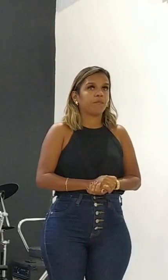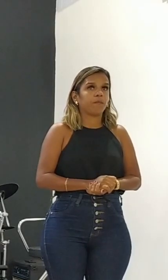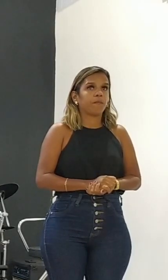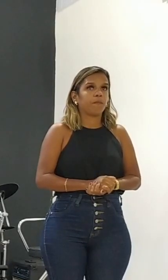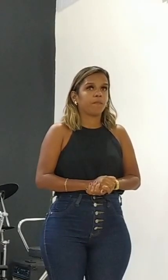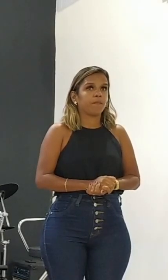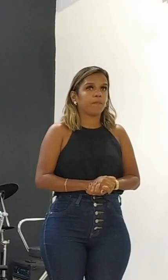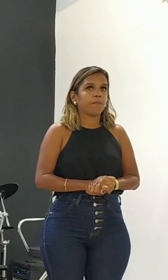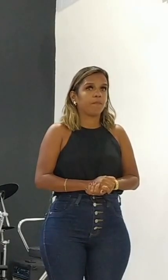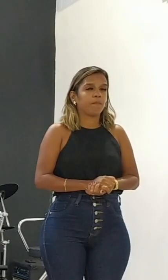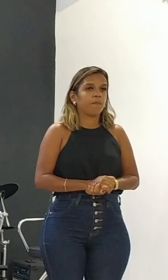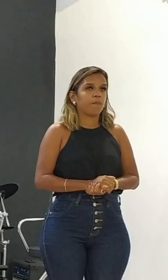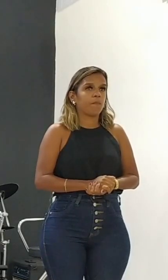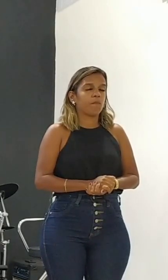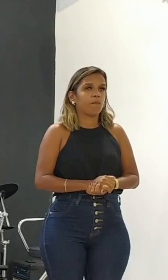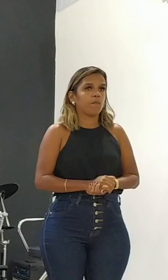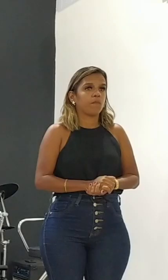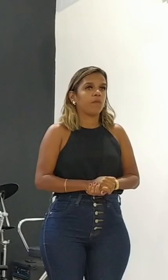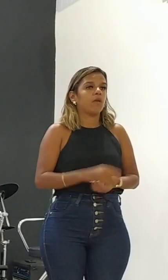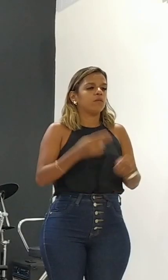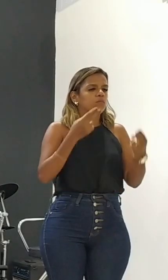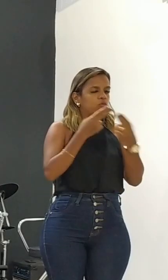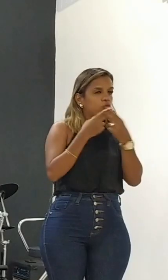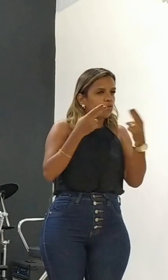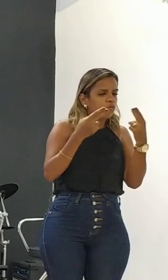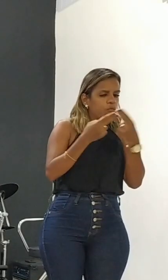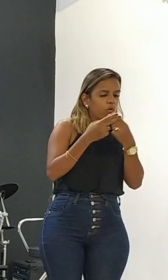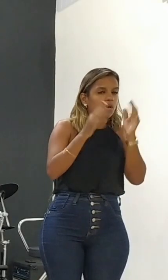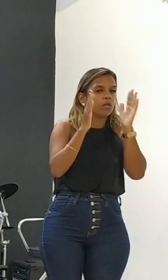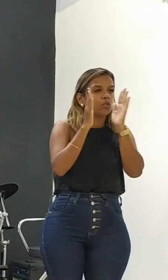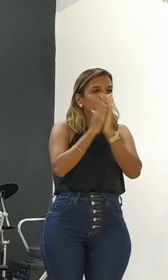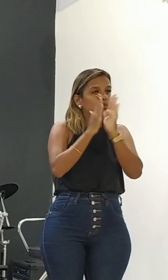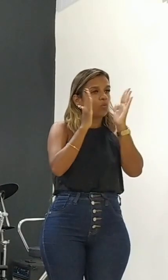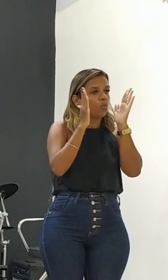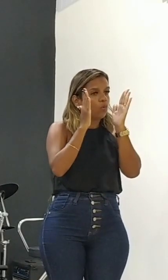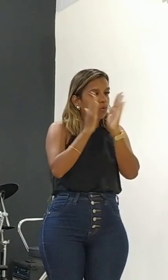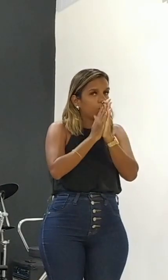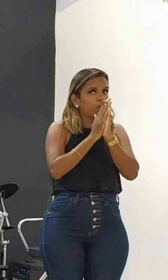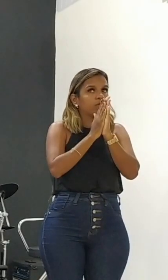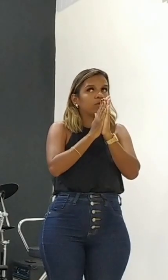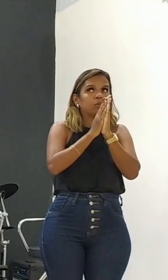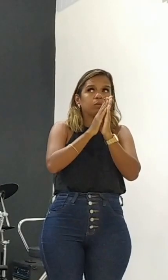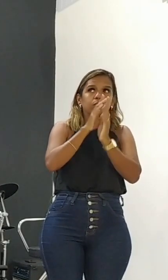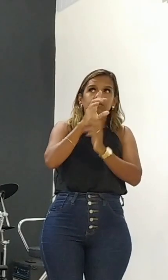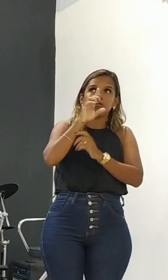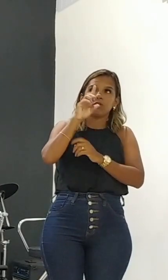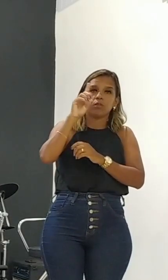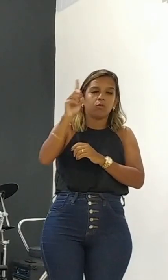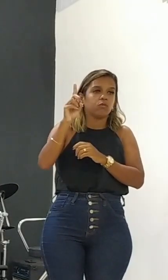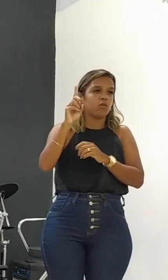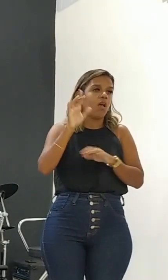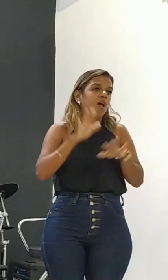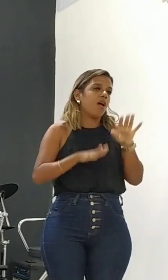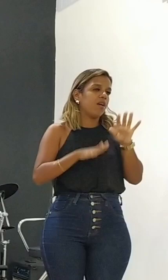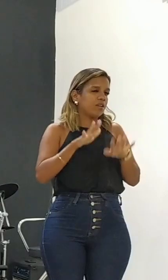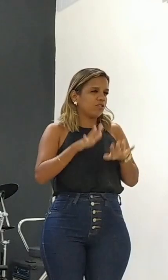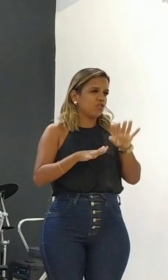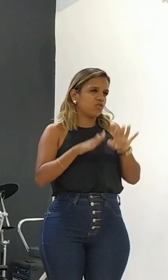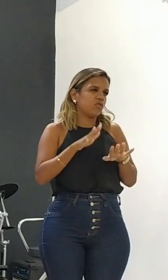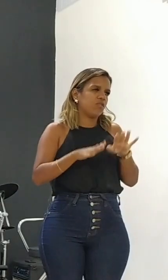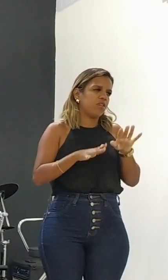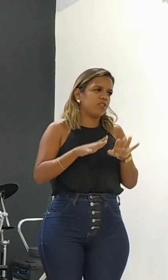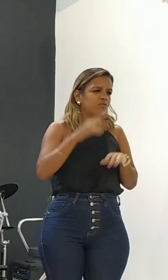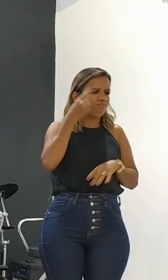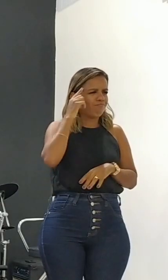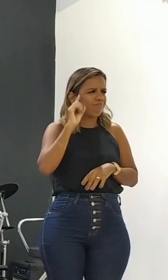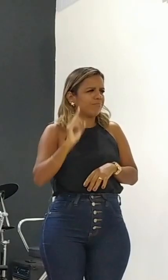ele diz: estive eu jejuando e orando perante o Deus dos céus. Às vezes, quando a gente não sabe